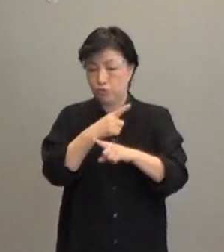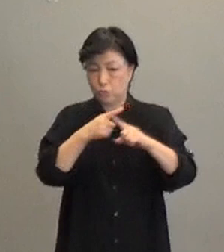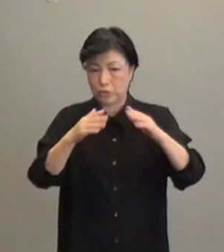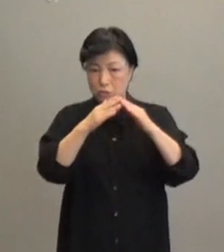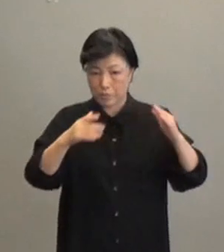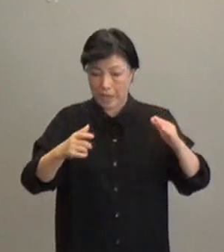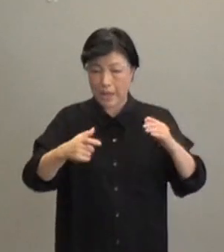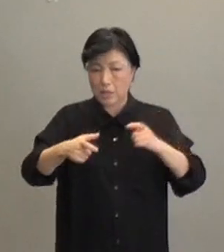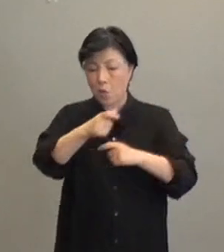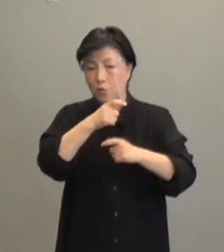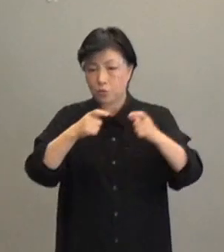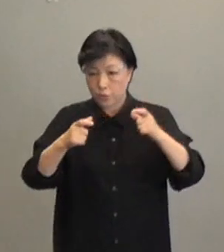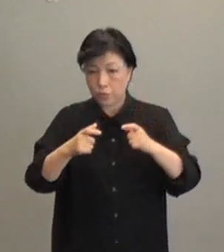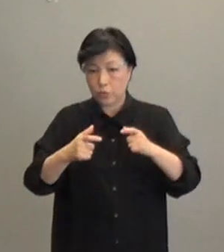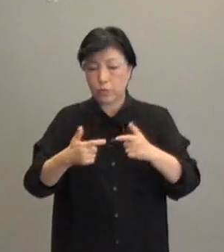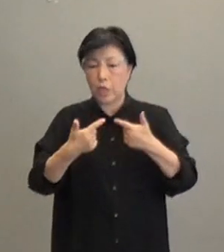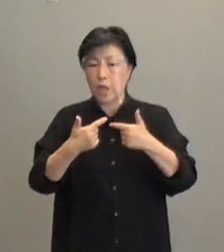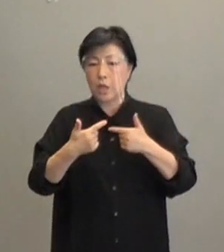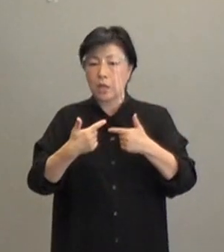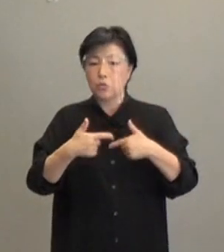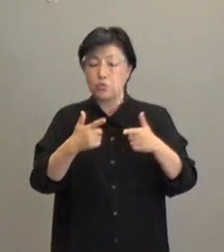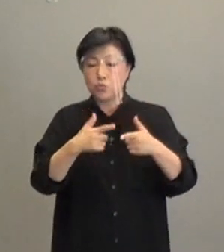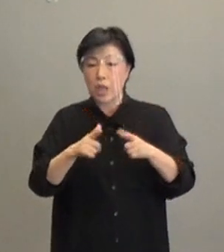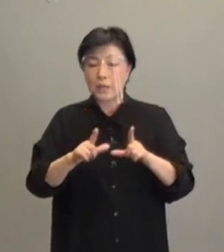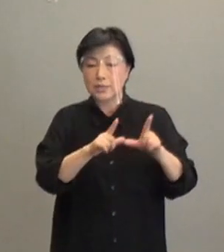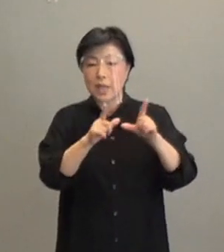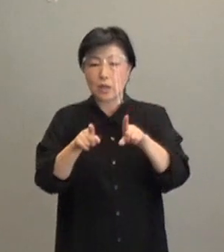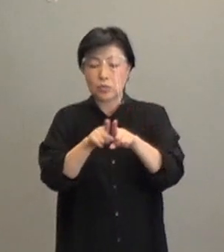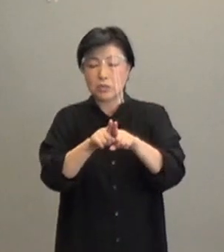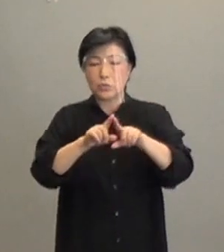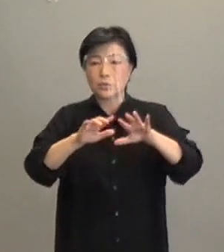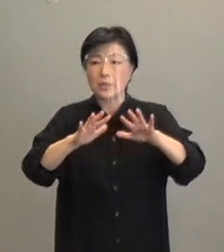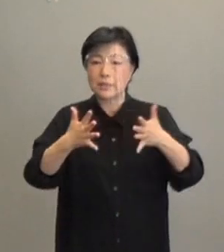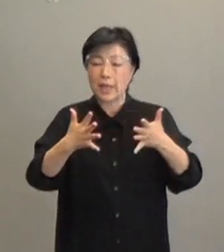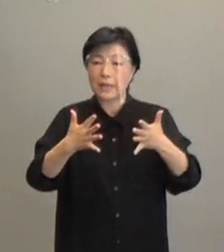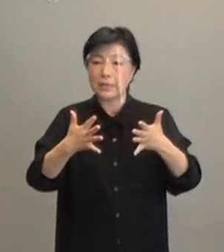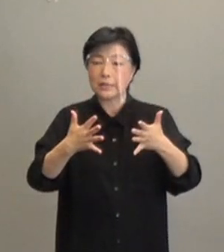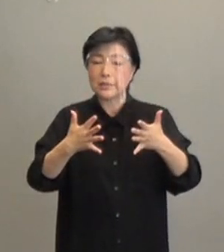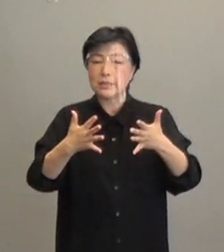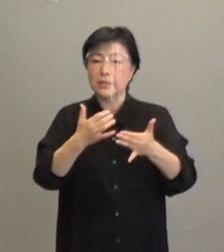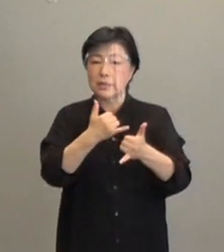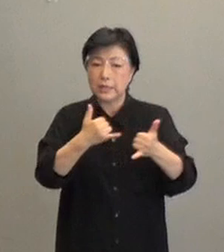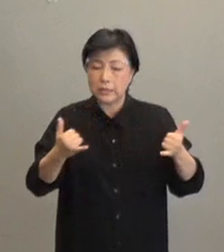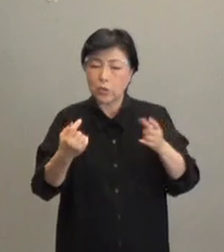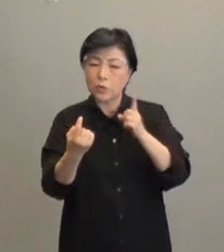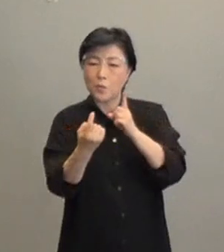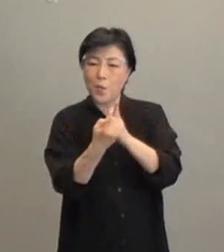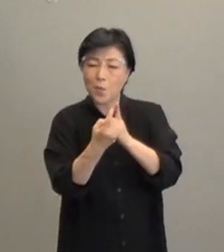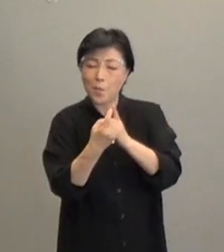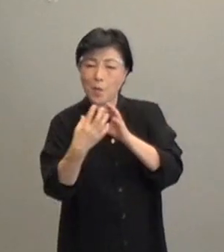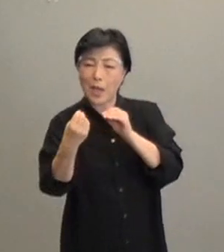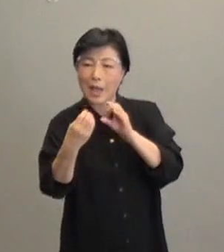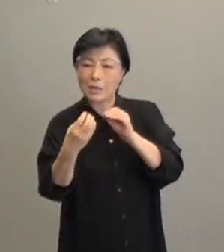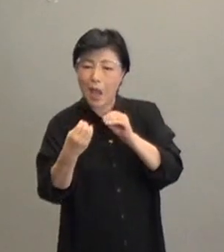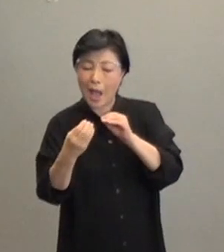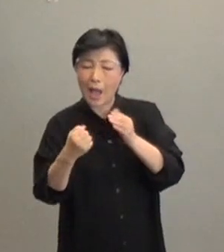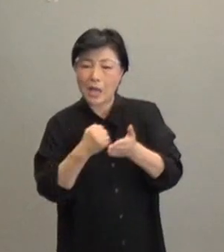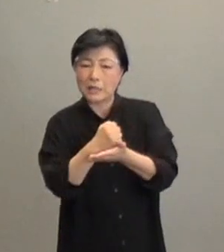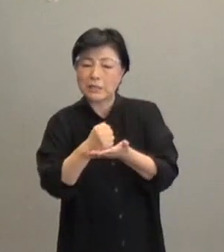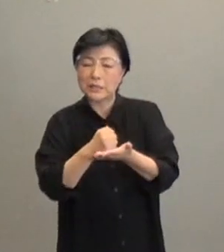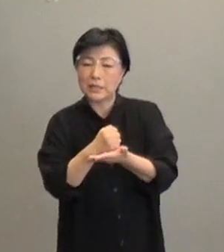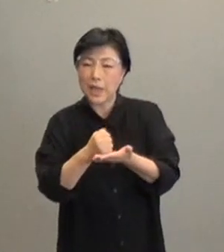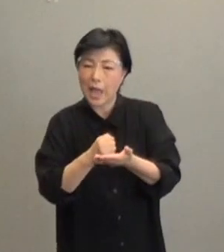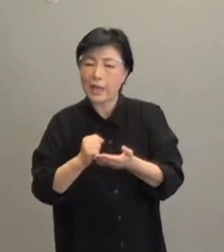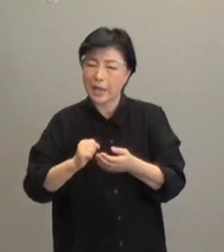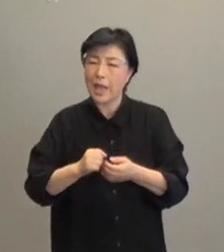ね、やはり普段生活を共にしている人以外と長時間会話をしたりする、そういうシチュエーション